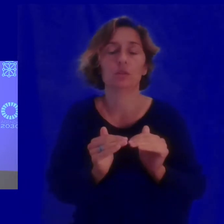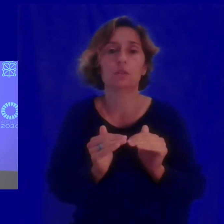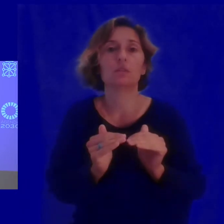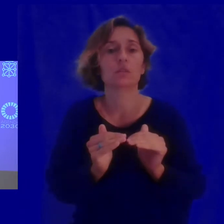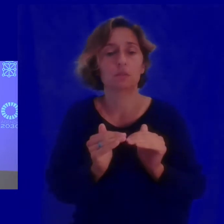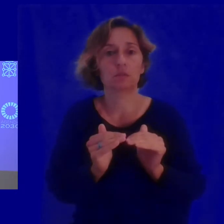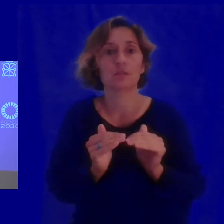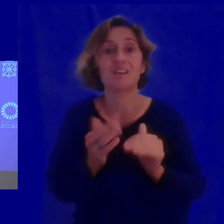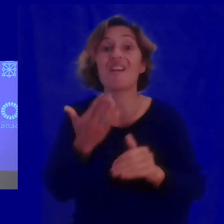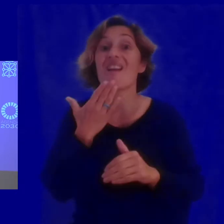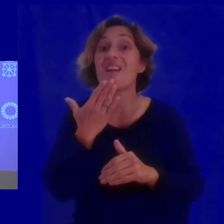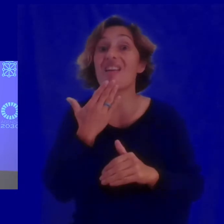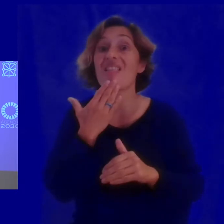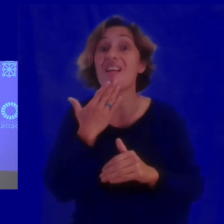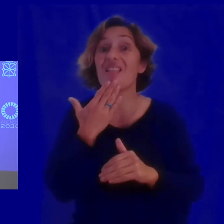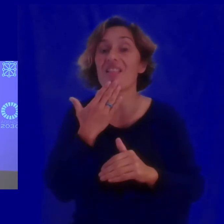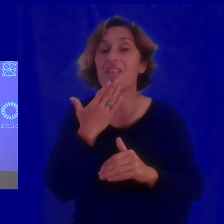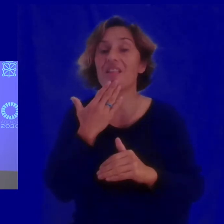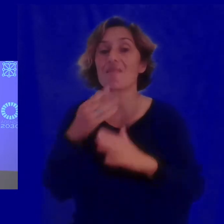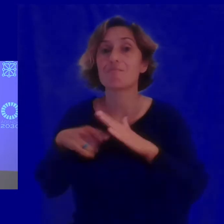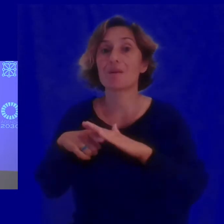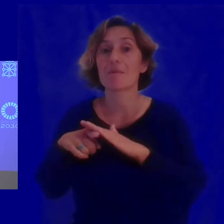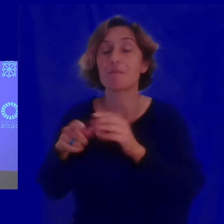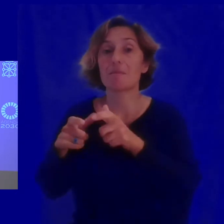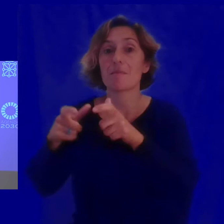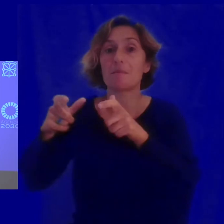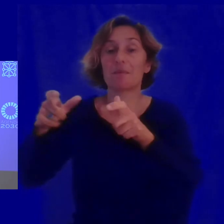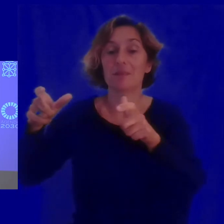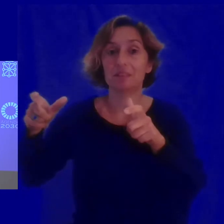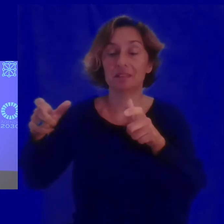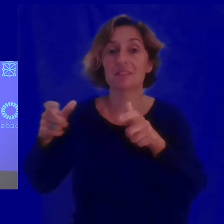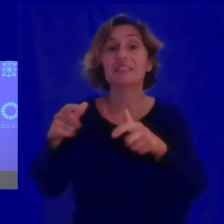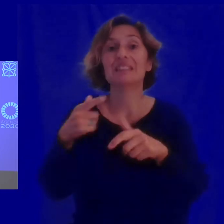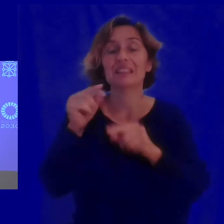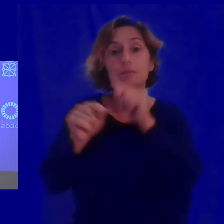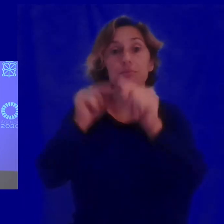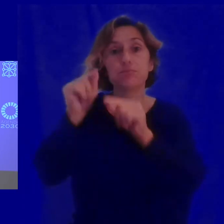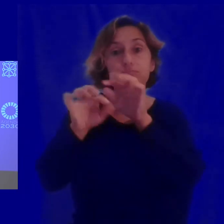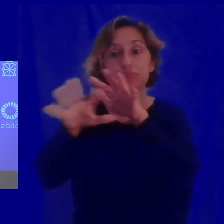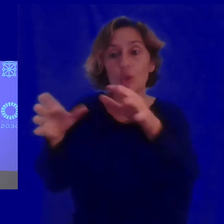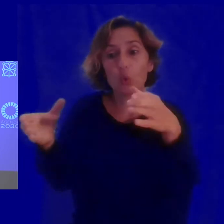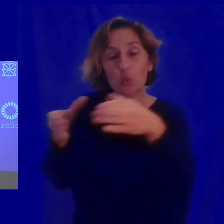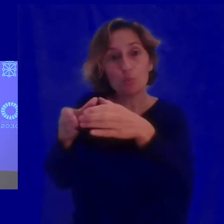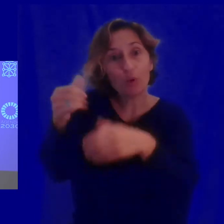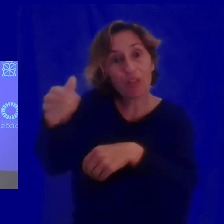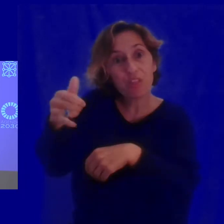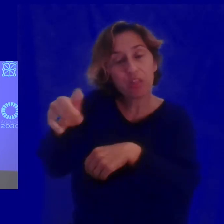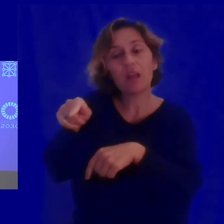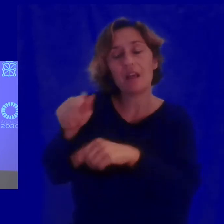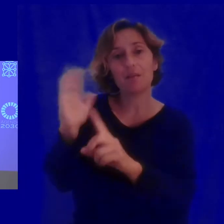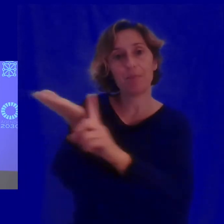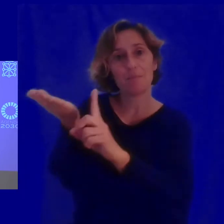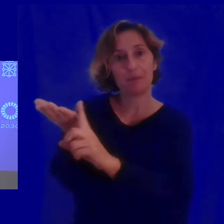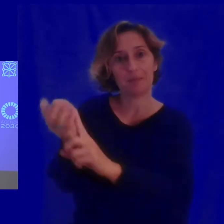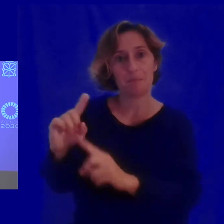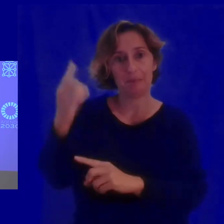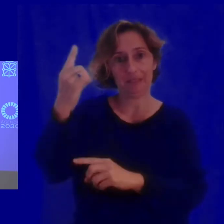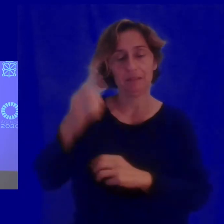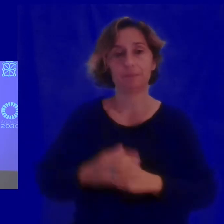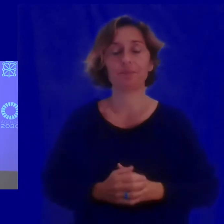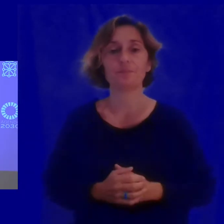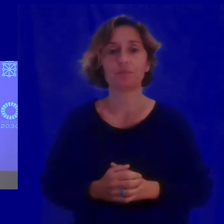crece la media de edad y los contagios en población que puede ser más vulnerable. Ya no estamos hablando de